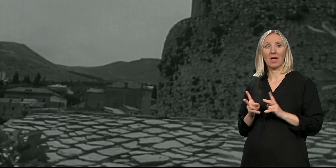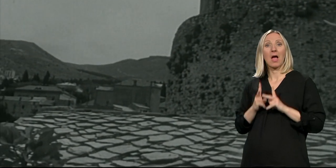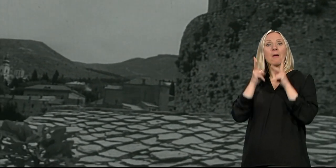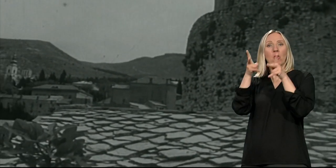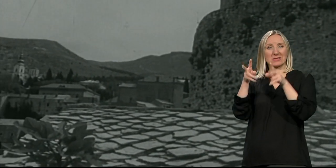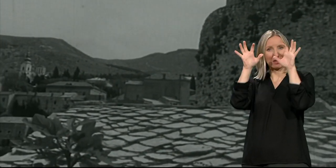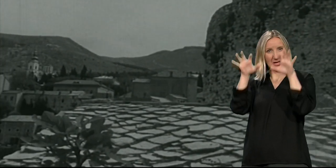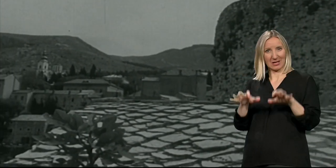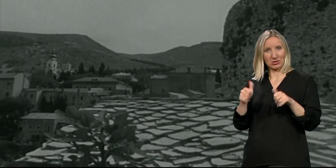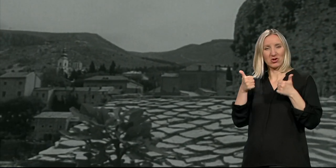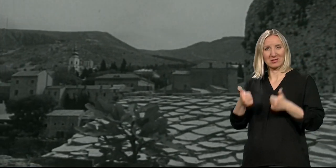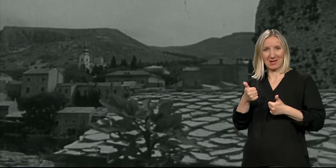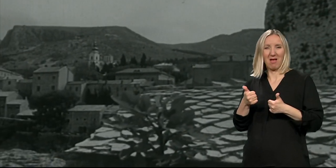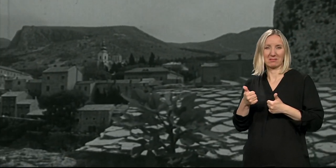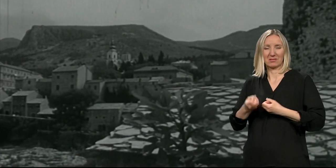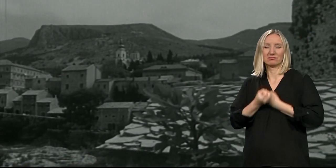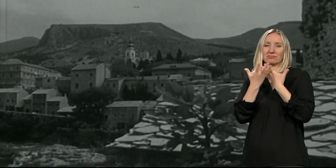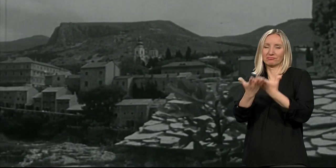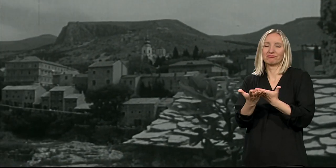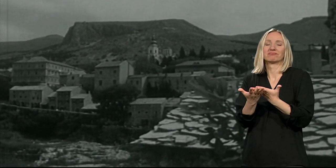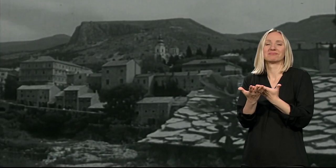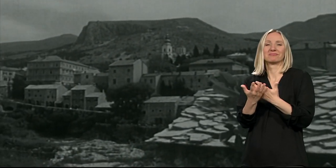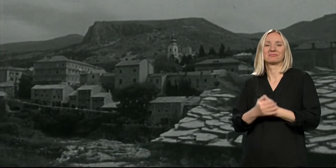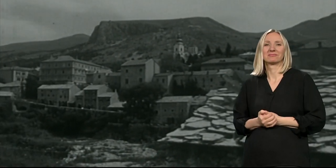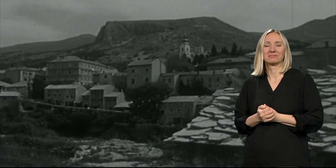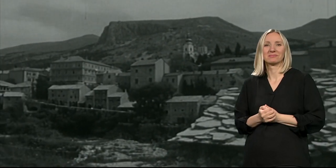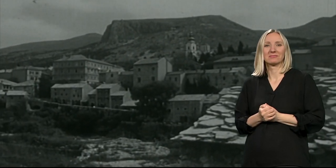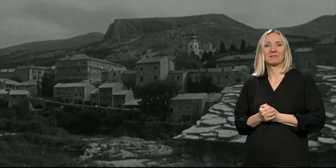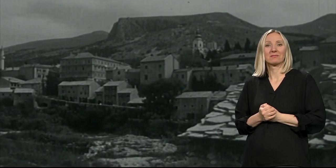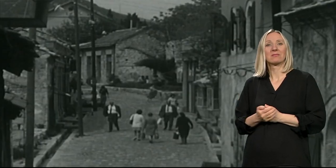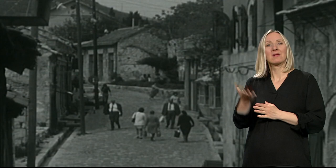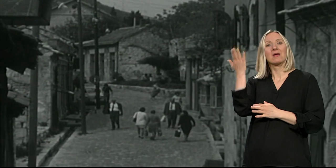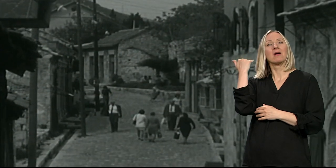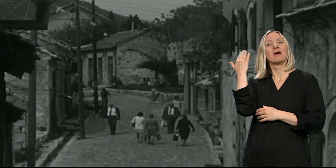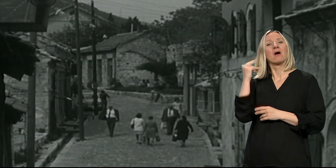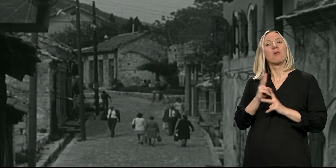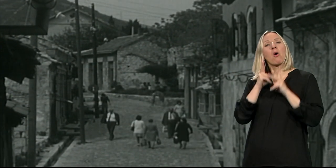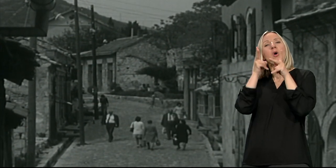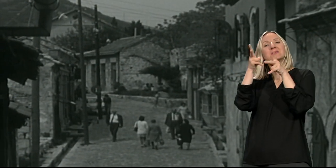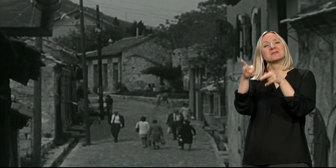U Mostaru sam voleo neku Svetlanu jedne jeseni. Jao,